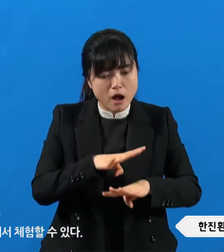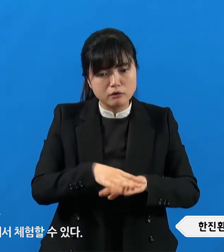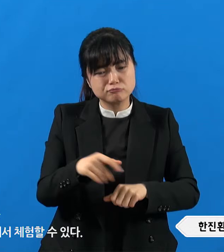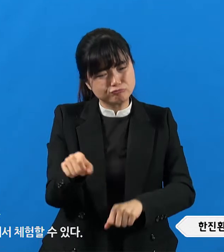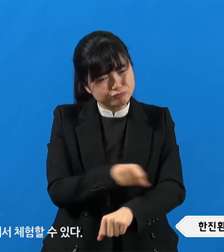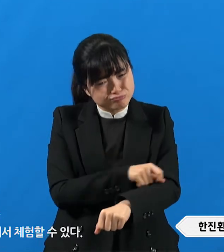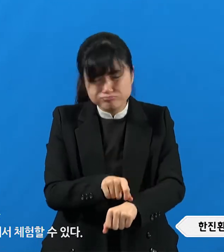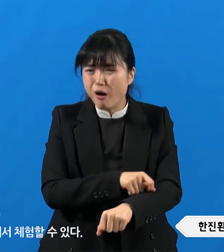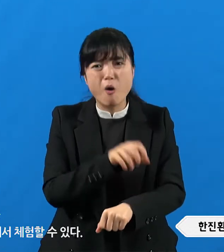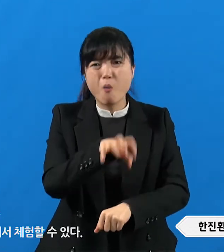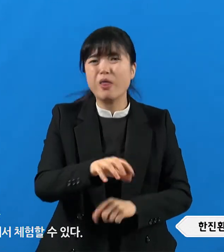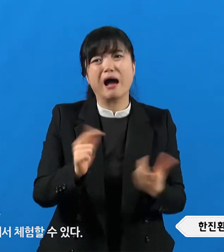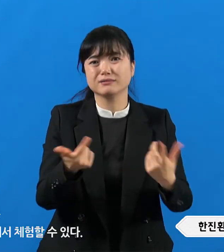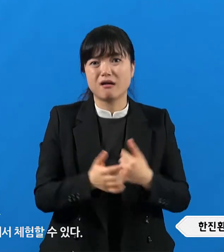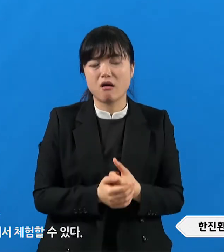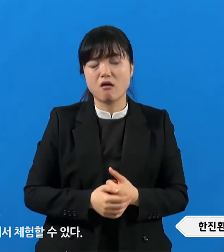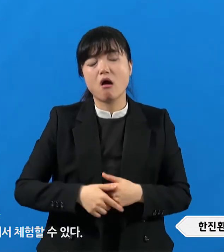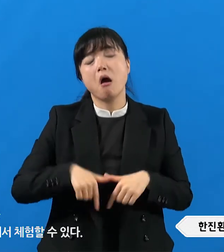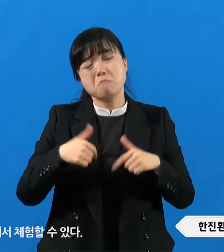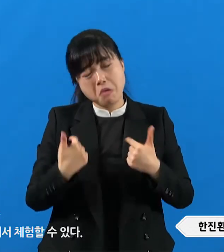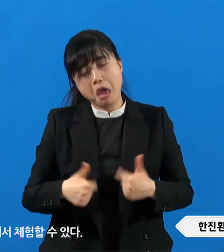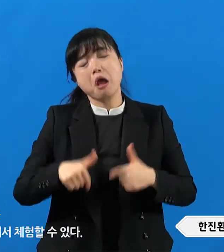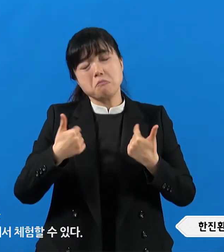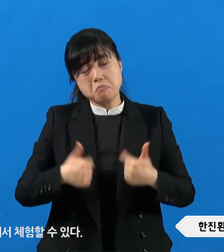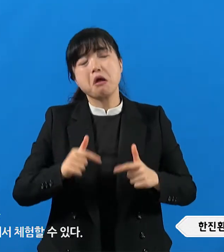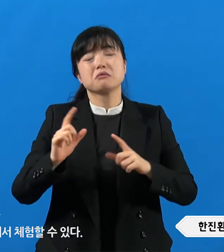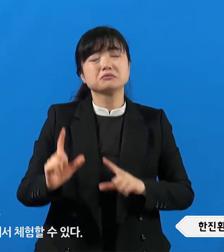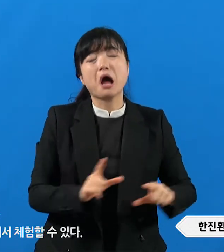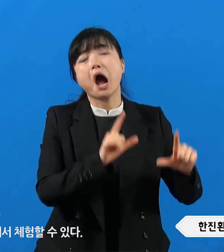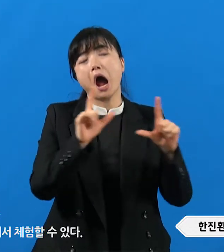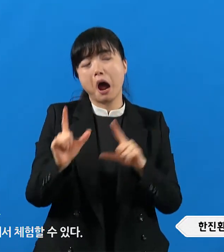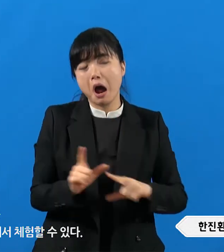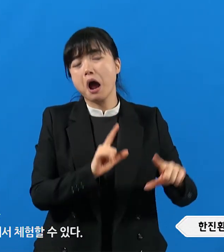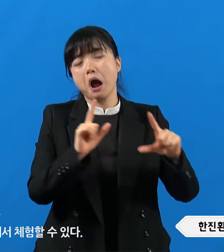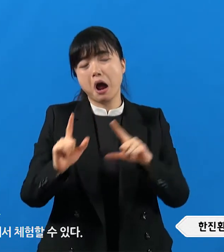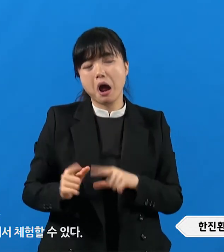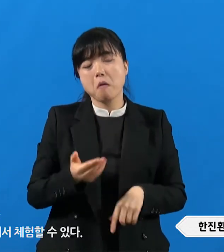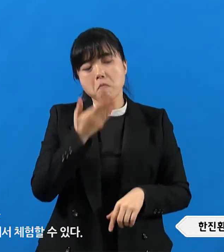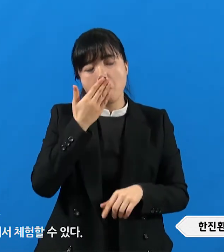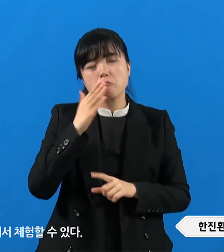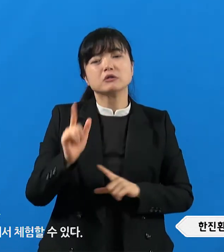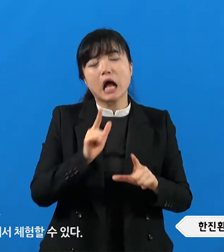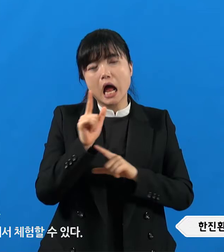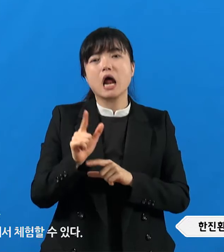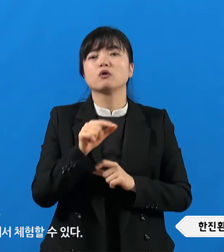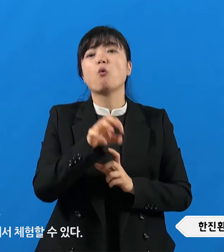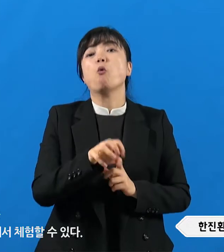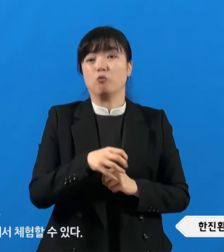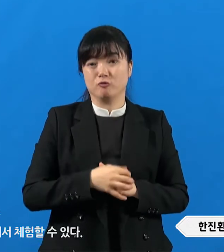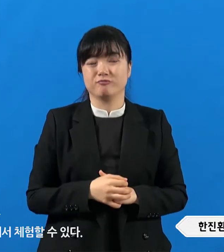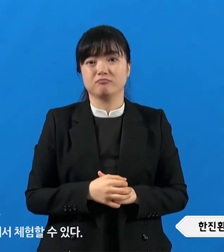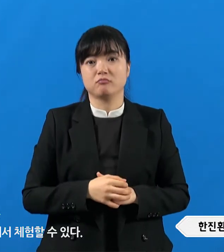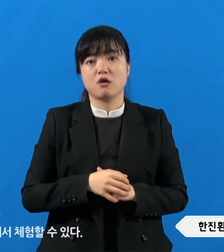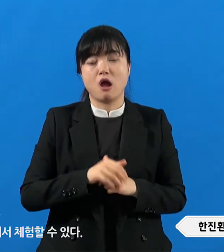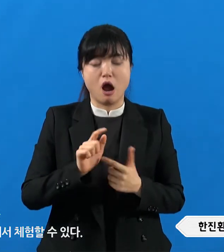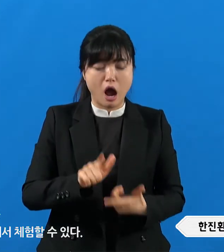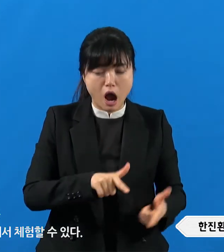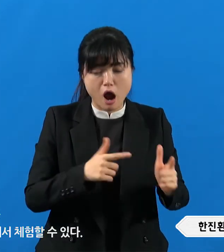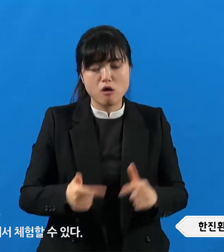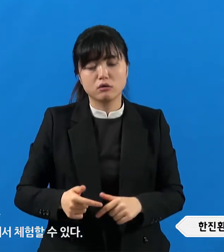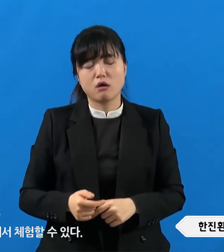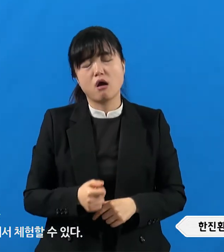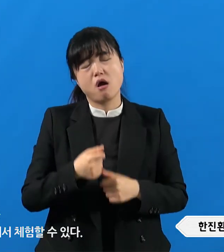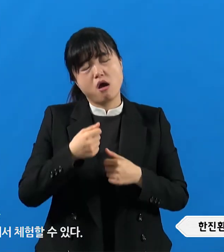아닙니다. 매일의 삶을 영위하는 평범한 그 삶의 현장입니다. 하루에도 수십 번씩